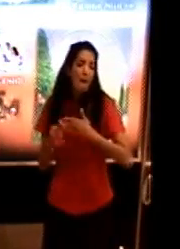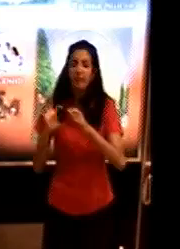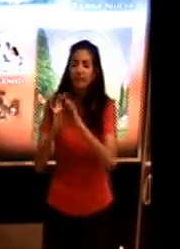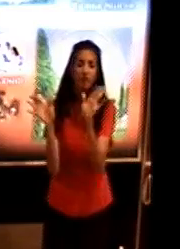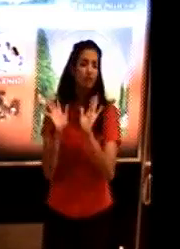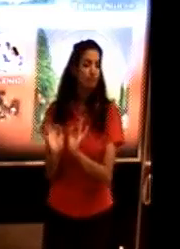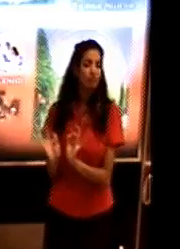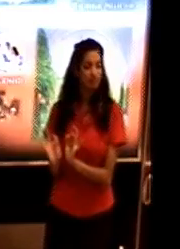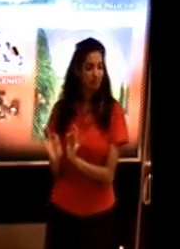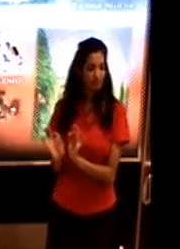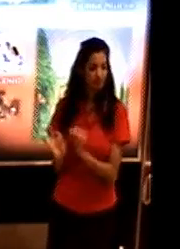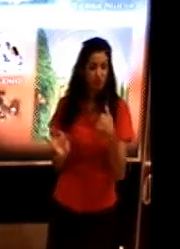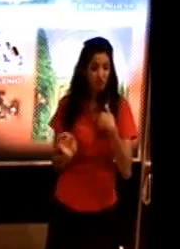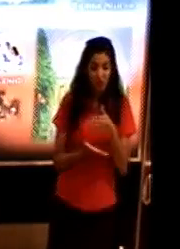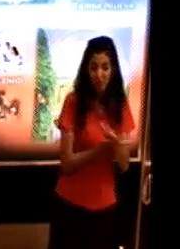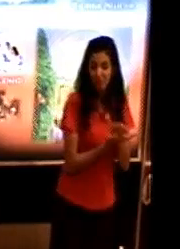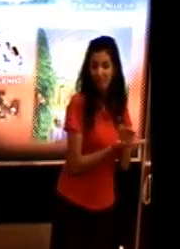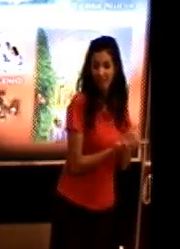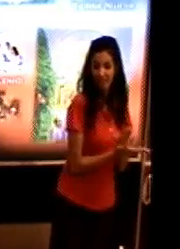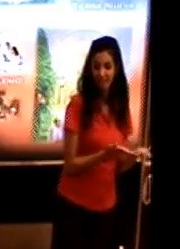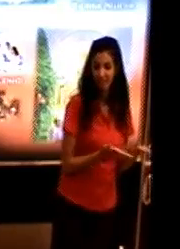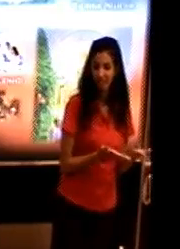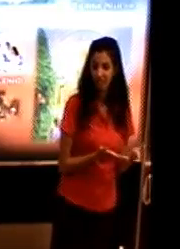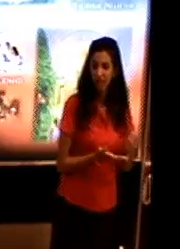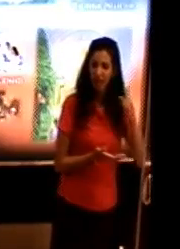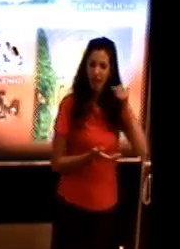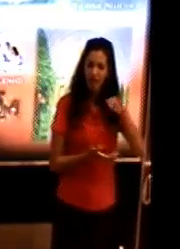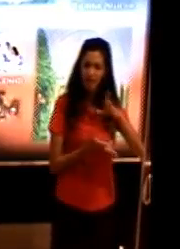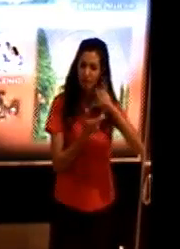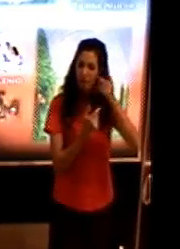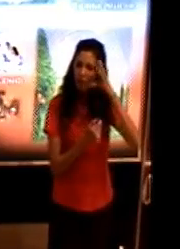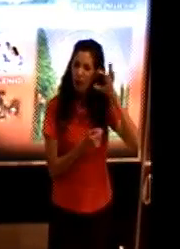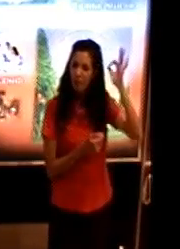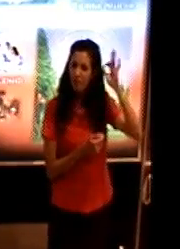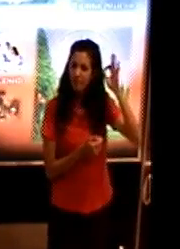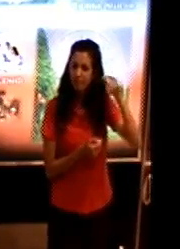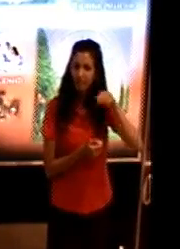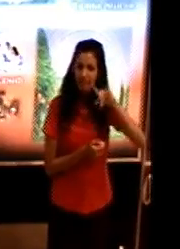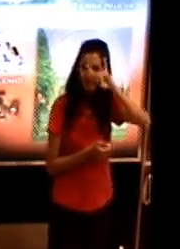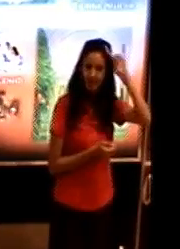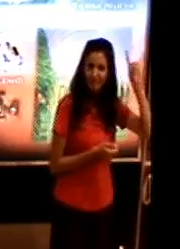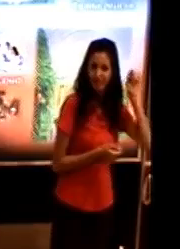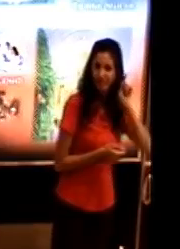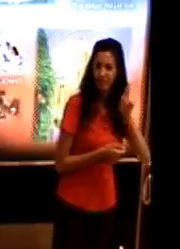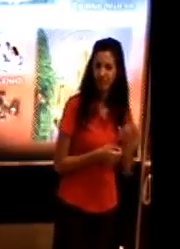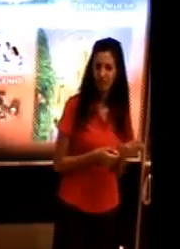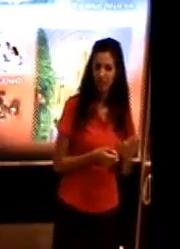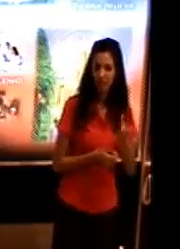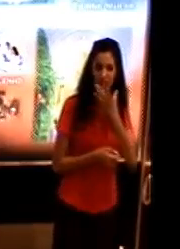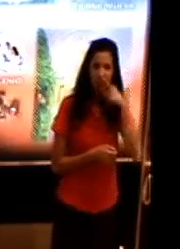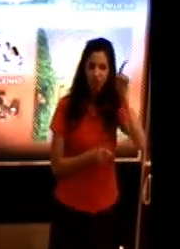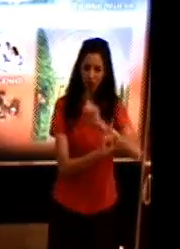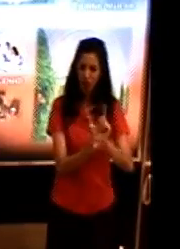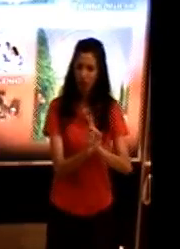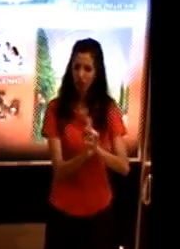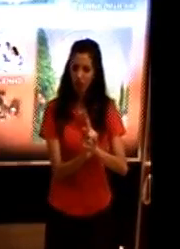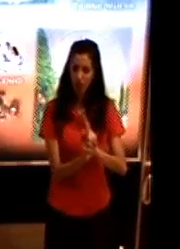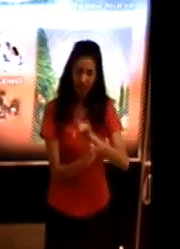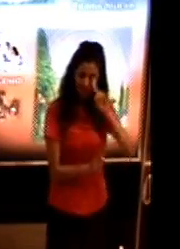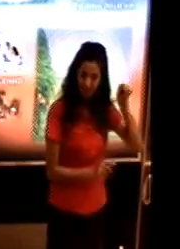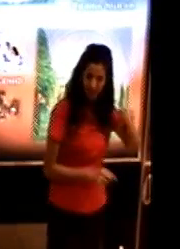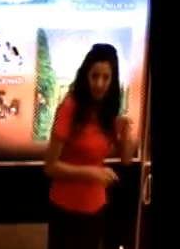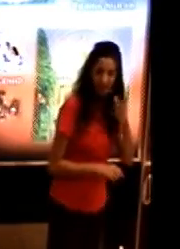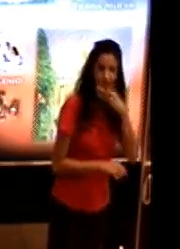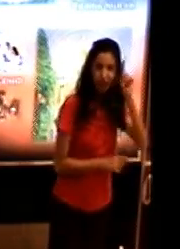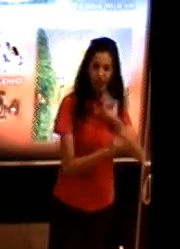cruz. Hermanos, esta filosofía es satánica, no es de Dios, es del príncipe del mal. Por eso